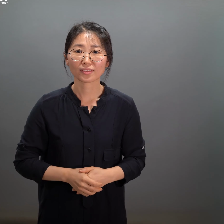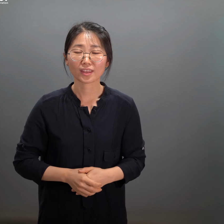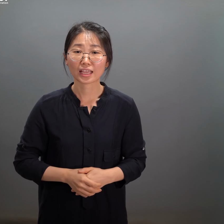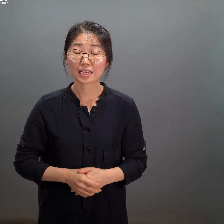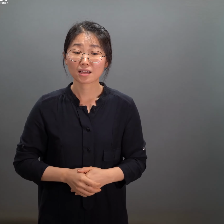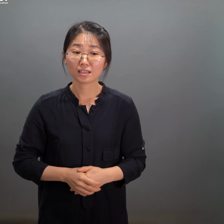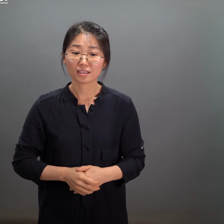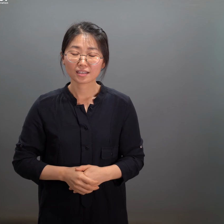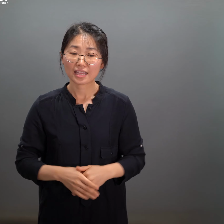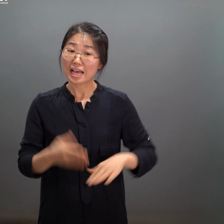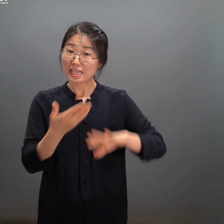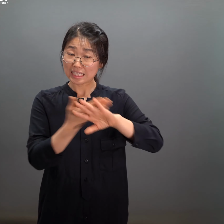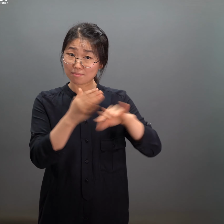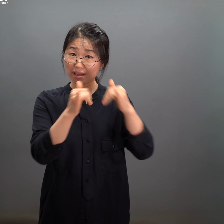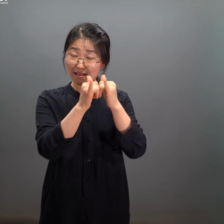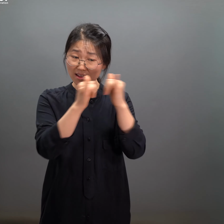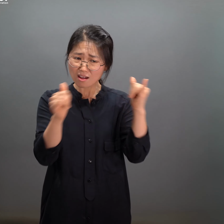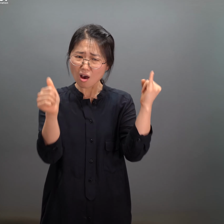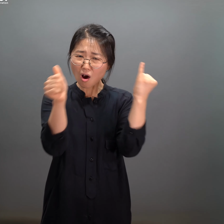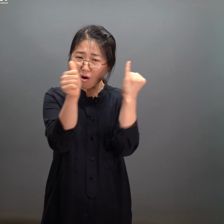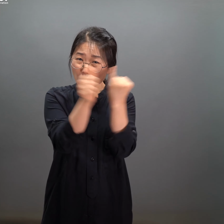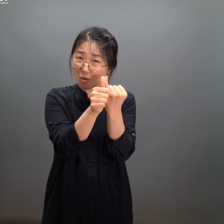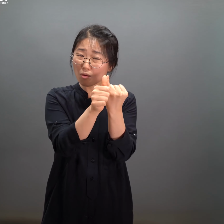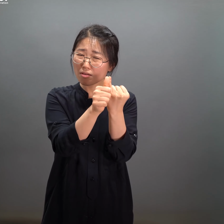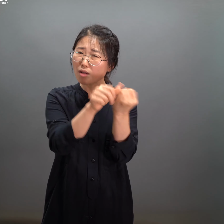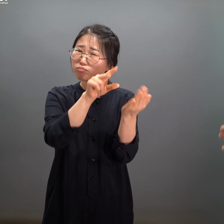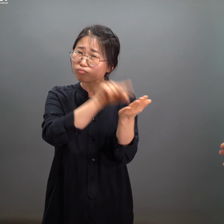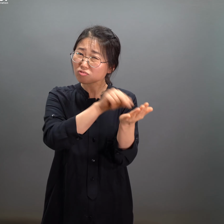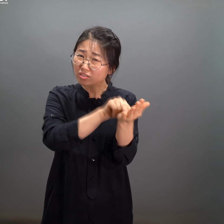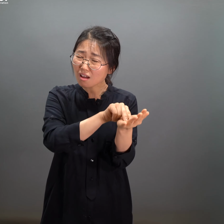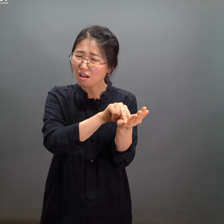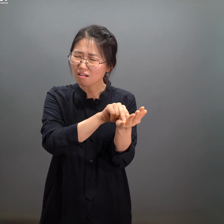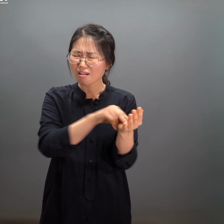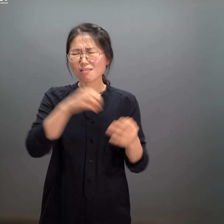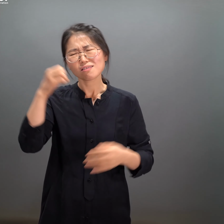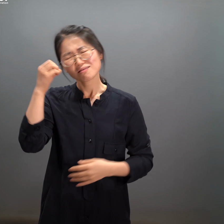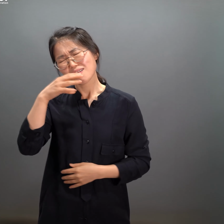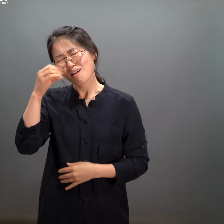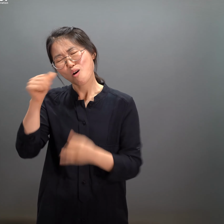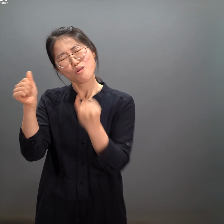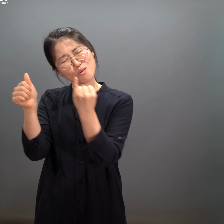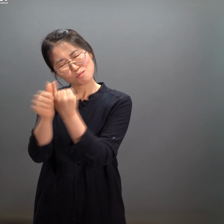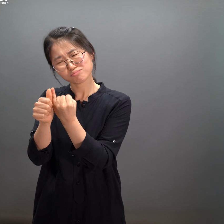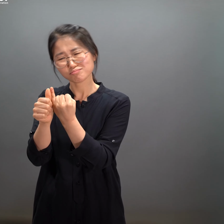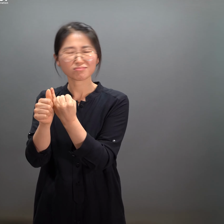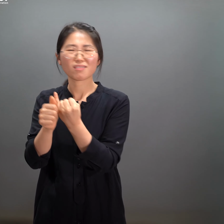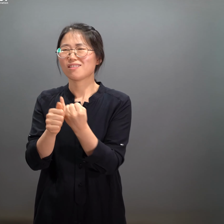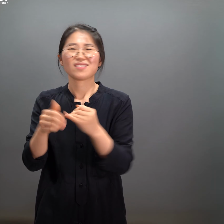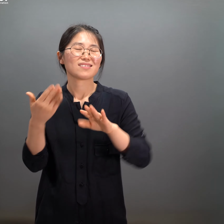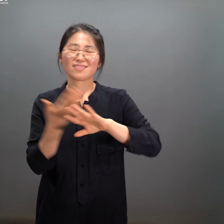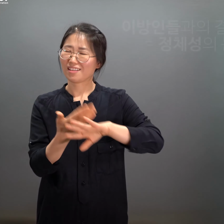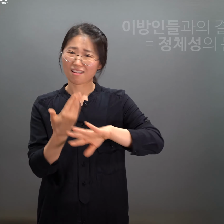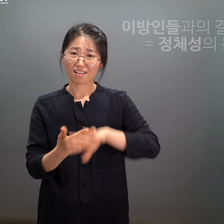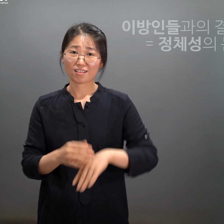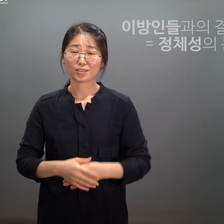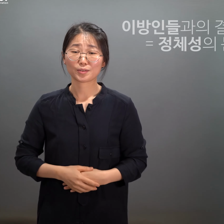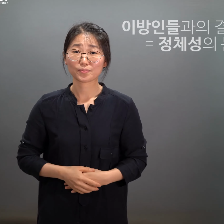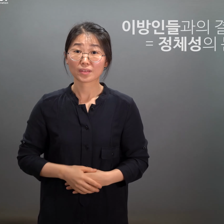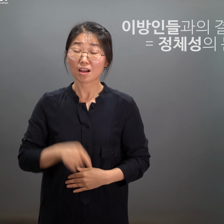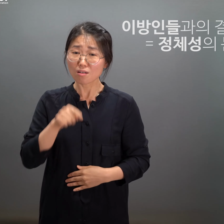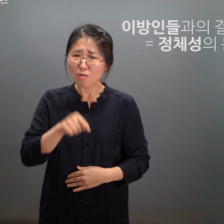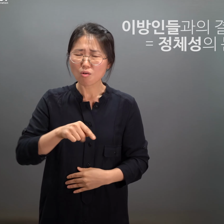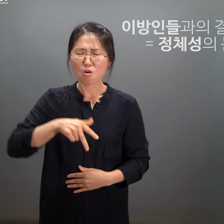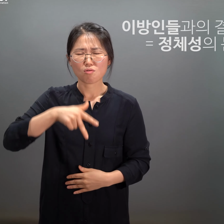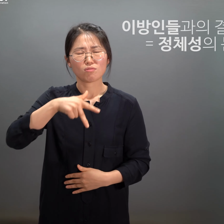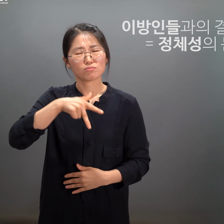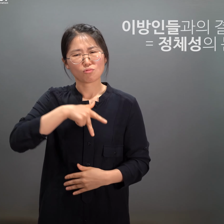이거는 성경에서는요, 단순한 그 결혼의 문제, 이방인들과의 그 결혼의 문제가 아니라 이방인들과의